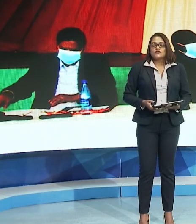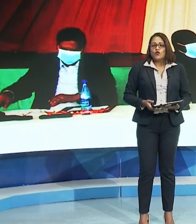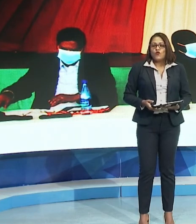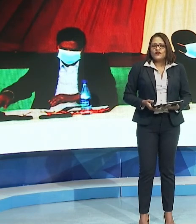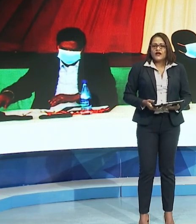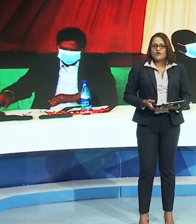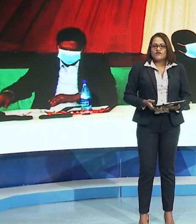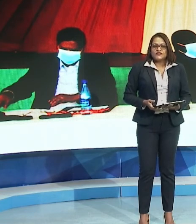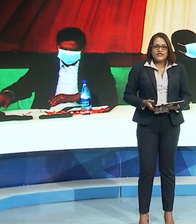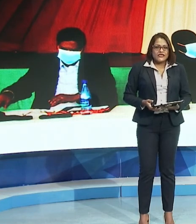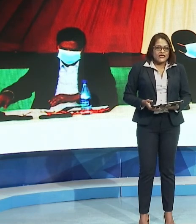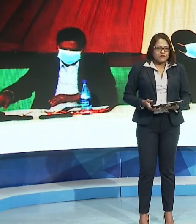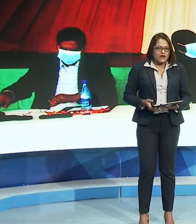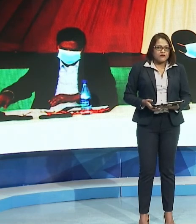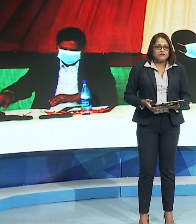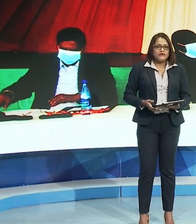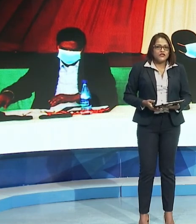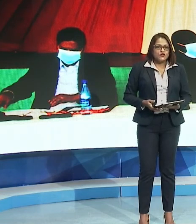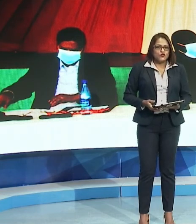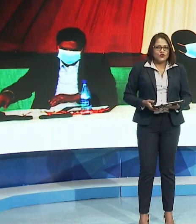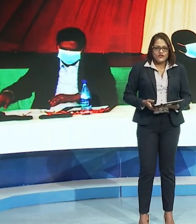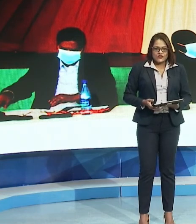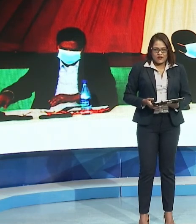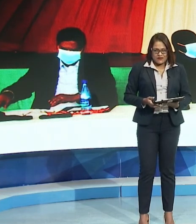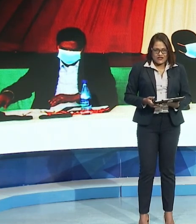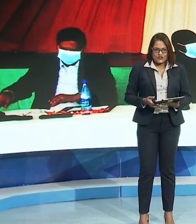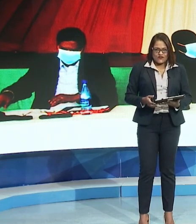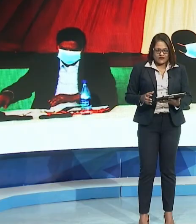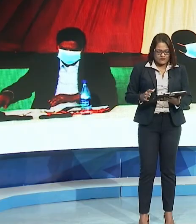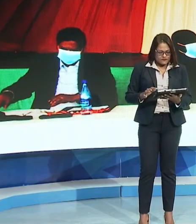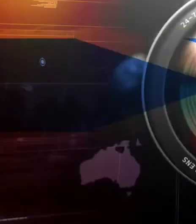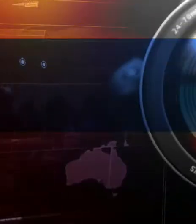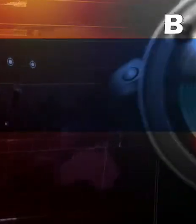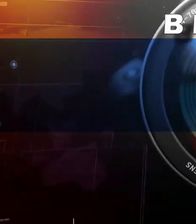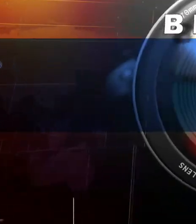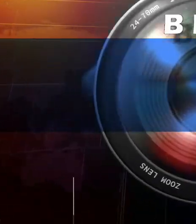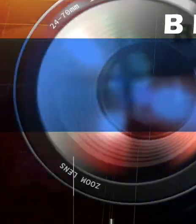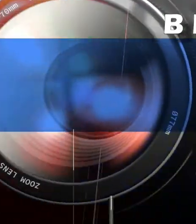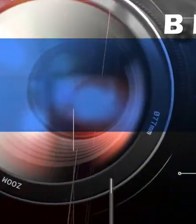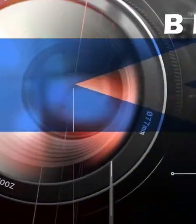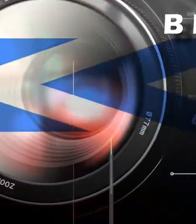Hij zegt dat de overname van de regeermacht midden juli zal plaatsvinden.